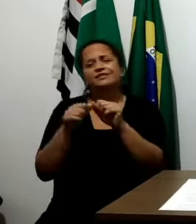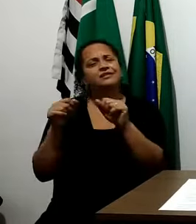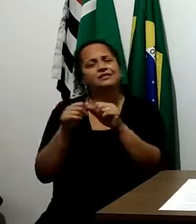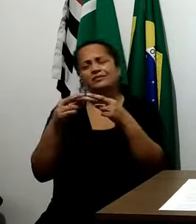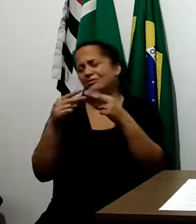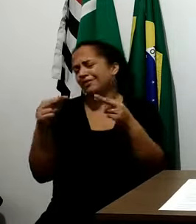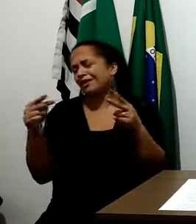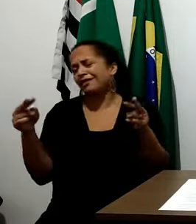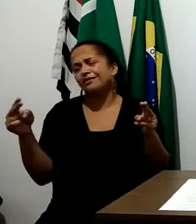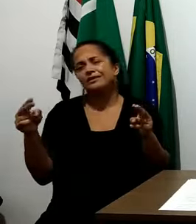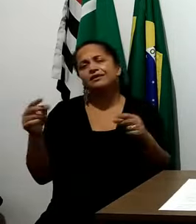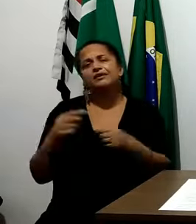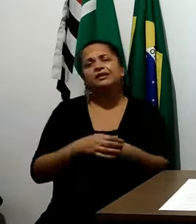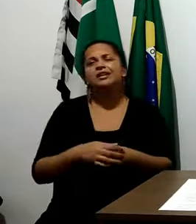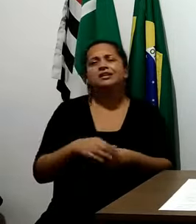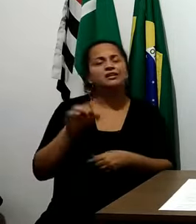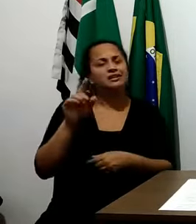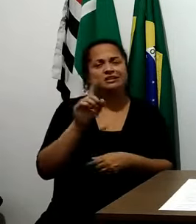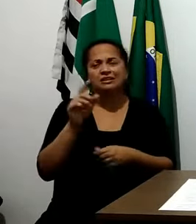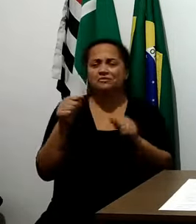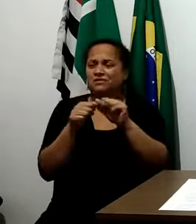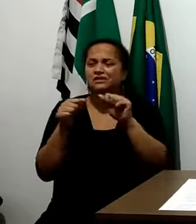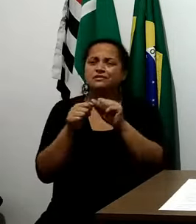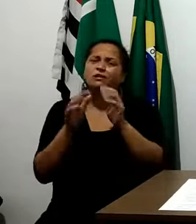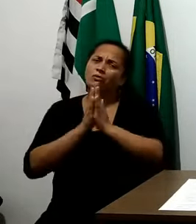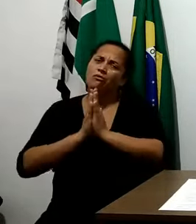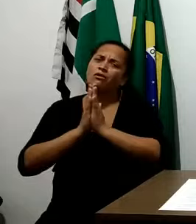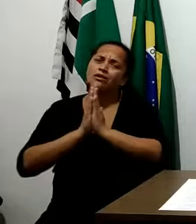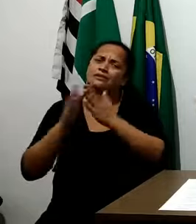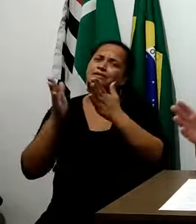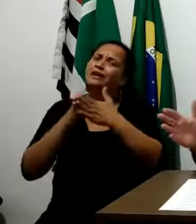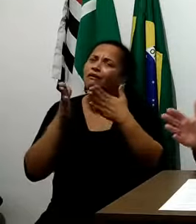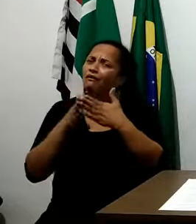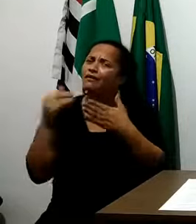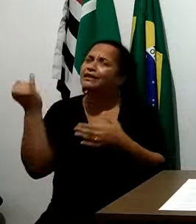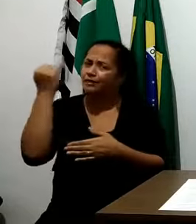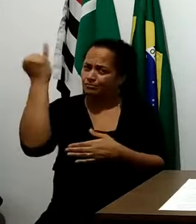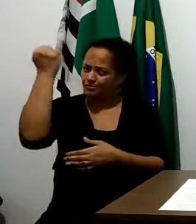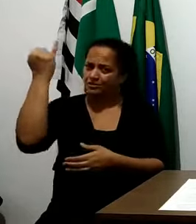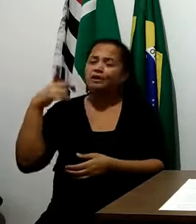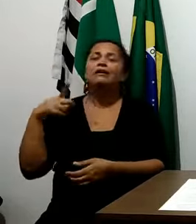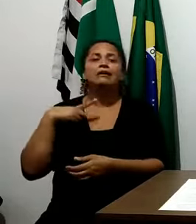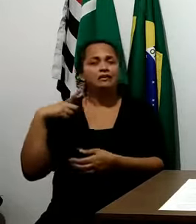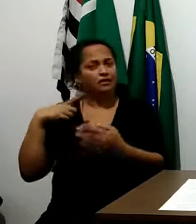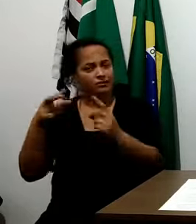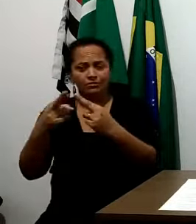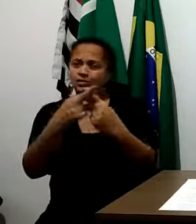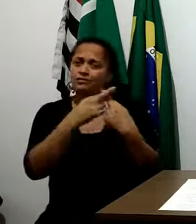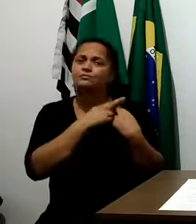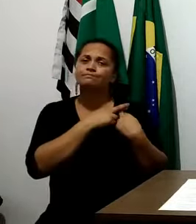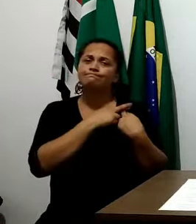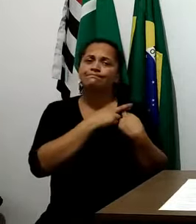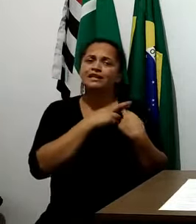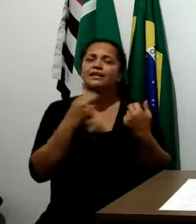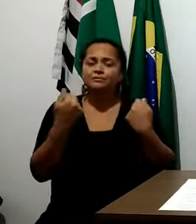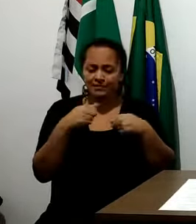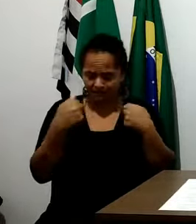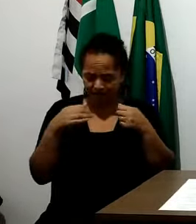não conseguimos dedicar tempo para aquilo que realmente é importante. Nós temos uma responsabilidade. Orar pelos